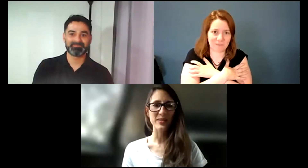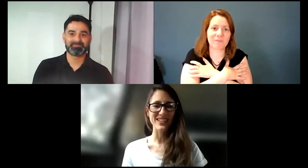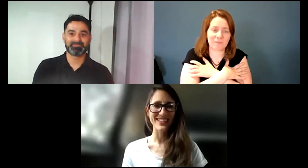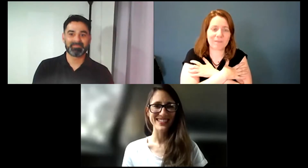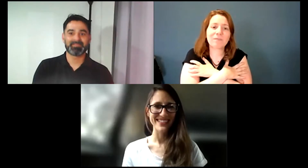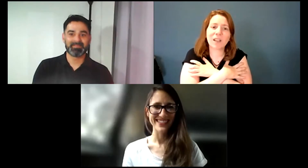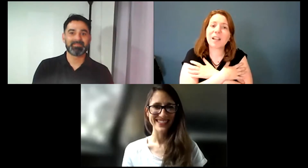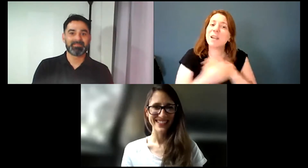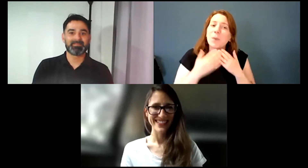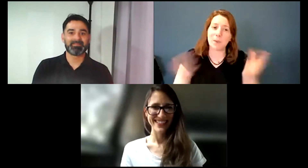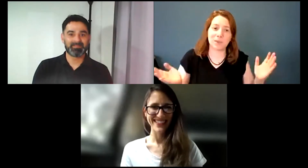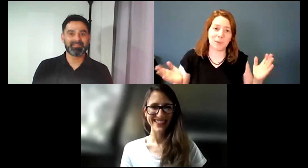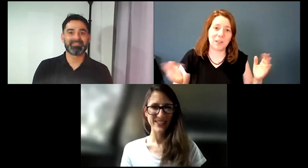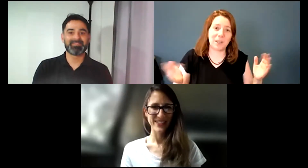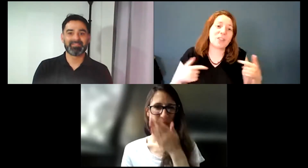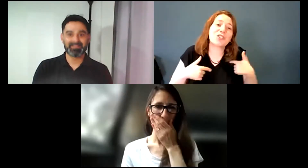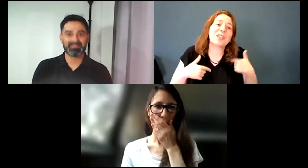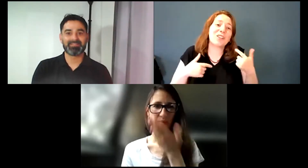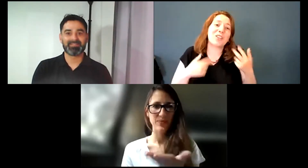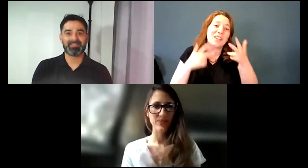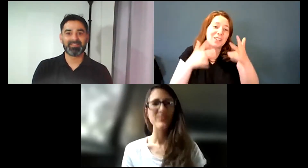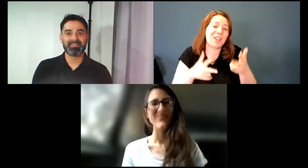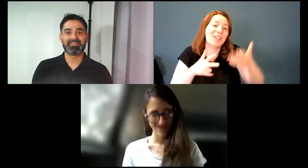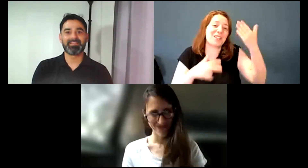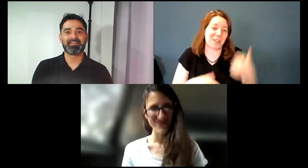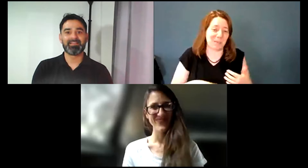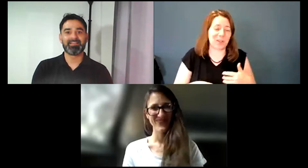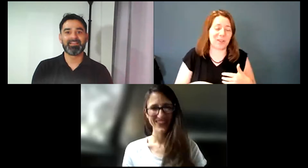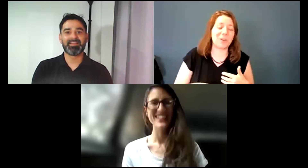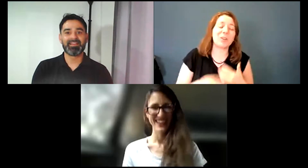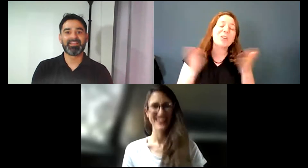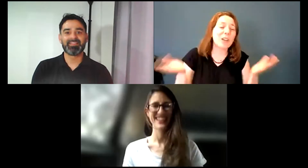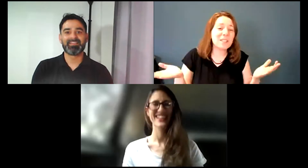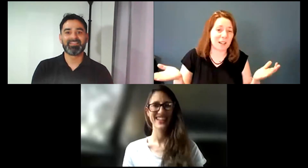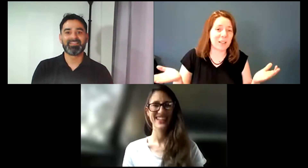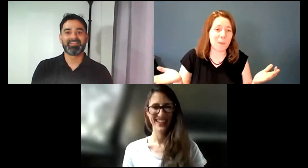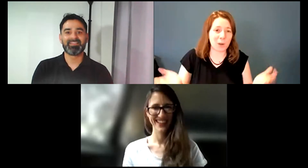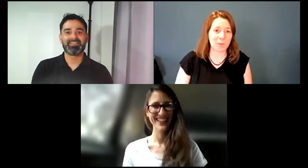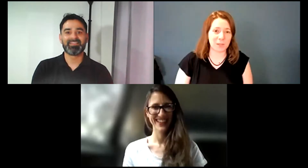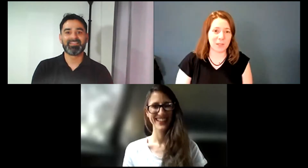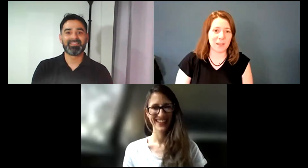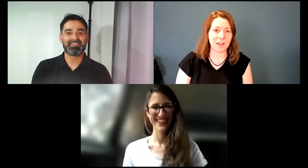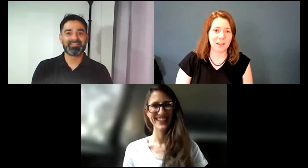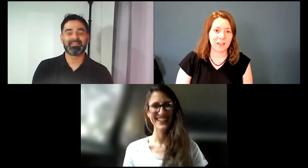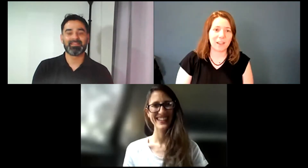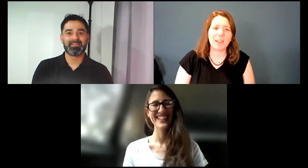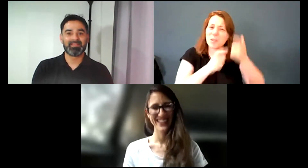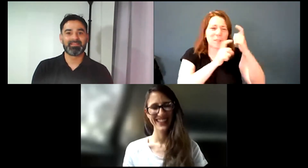cuatrimestre. Gracias por la posibilidad. Yo ya lo dije ayer, pero bueno, no, gracias por la posibilidad. Es una